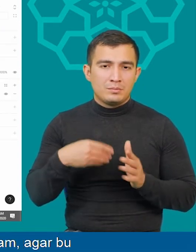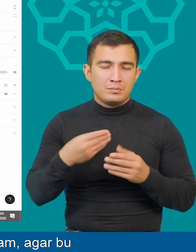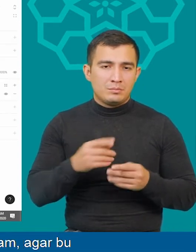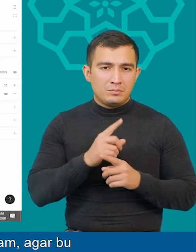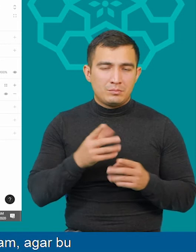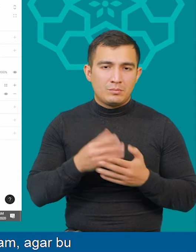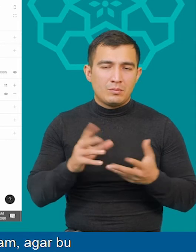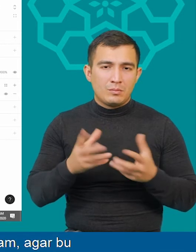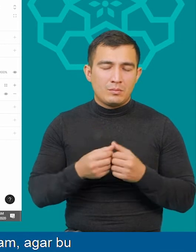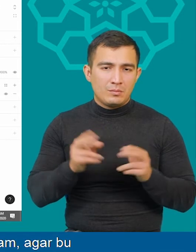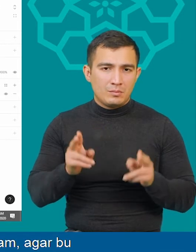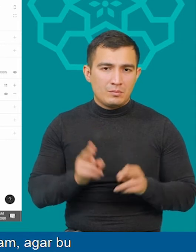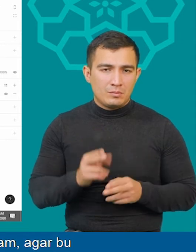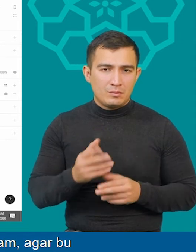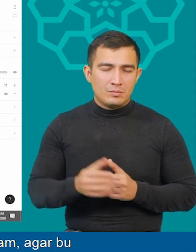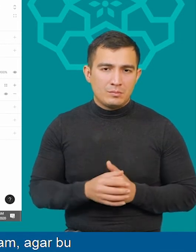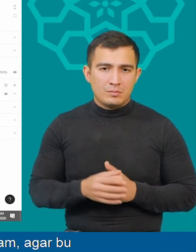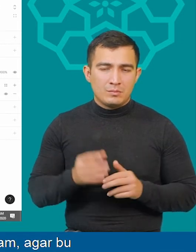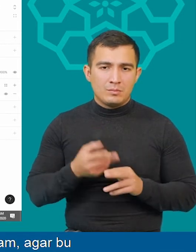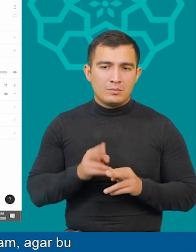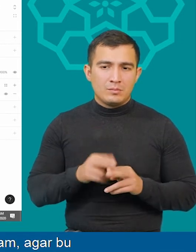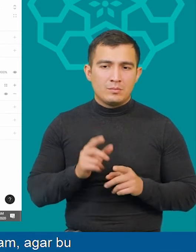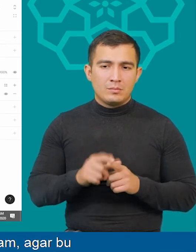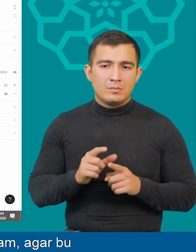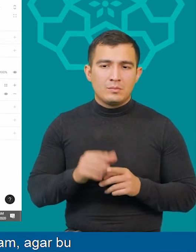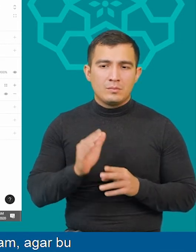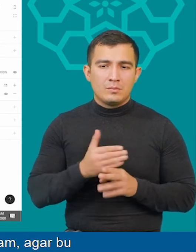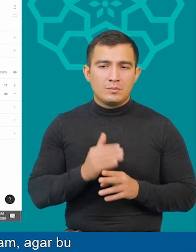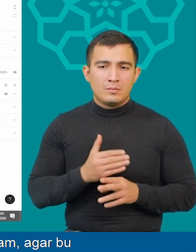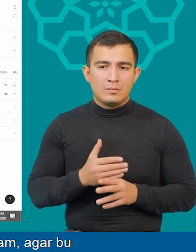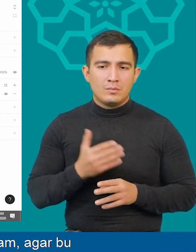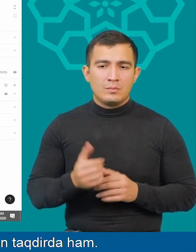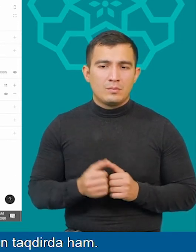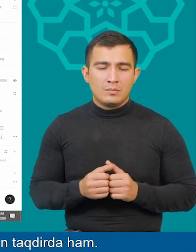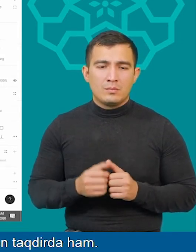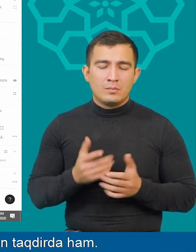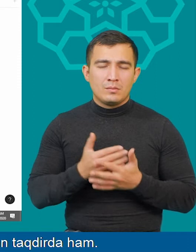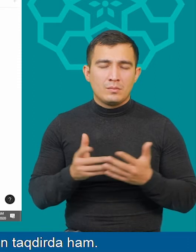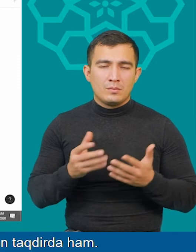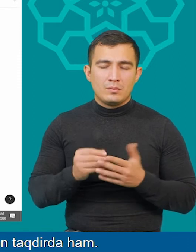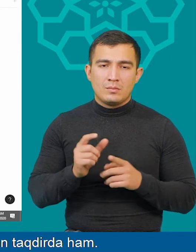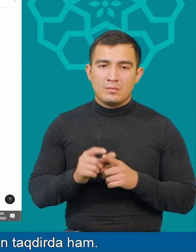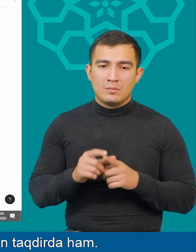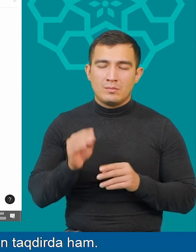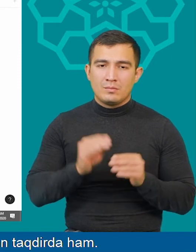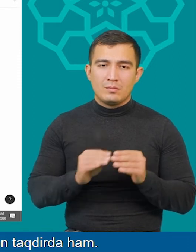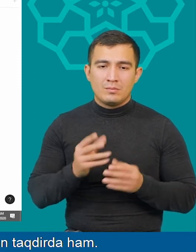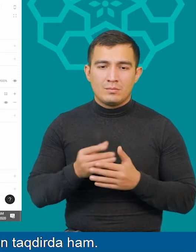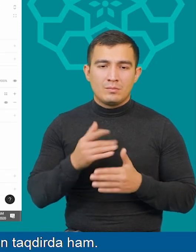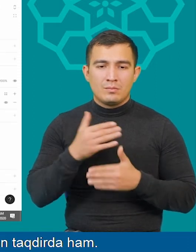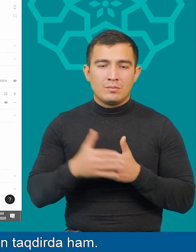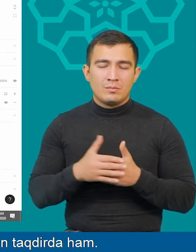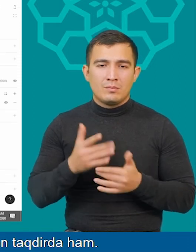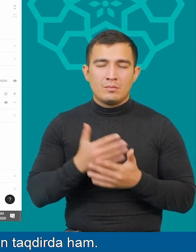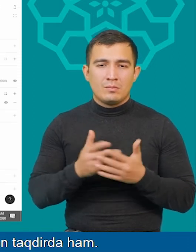umumiy qoida. Clip content olib tashlaydigan bo'lsam, agar bu yerga narsa qo'ysam, uni tashqarisiga ham nima narsalar